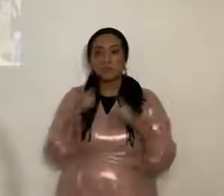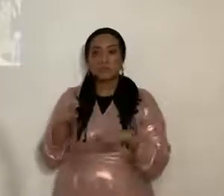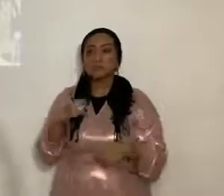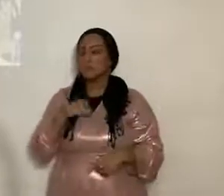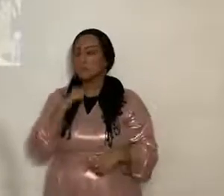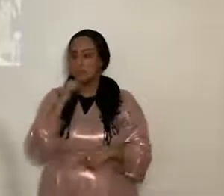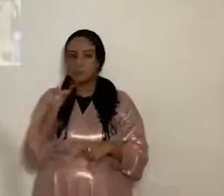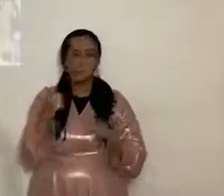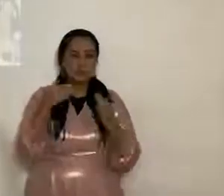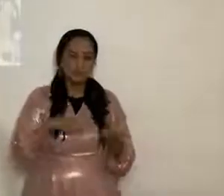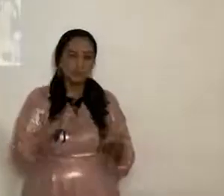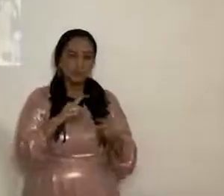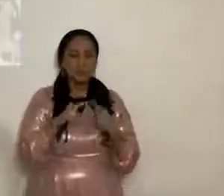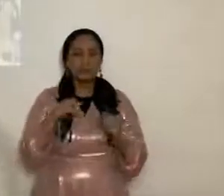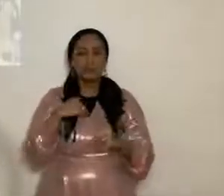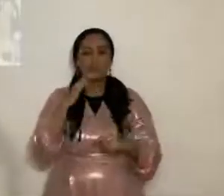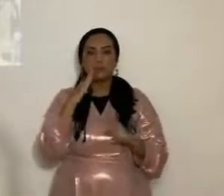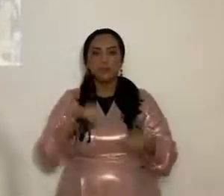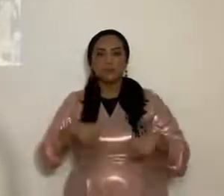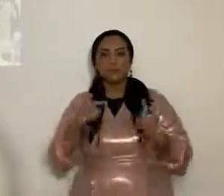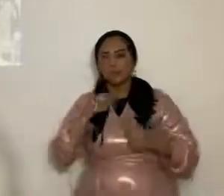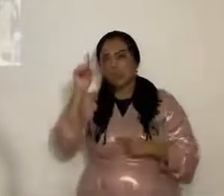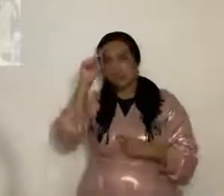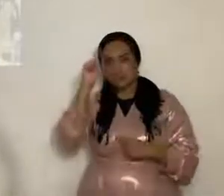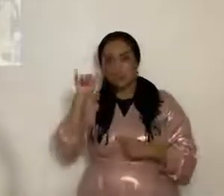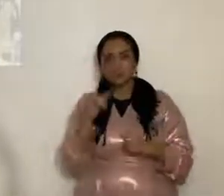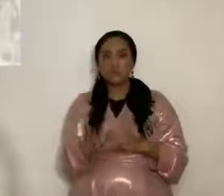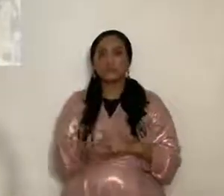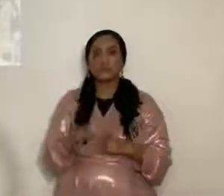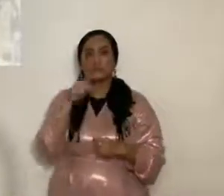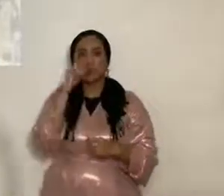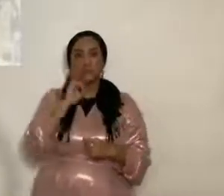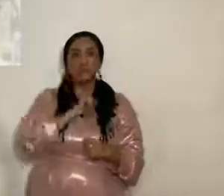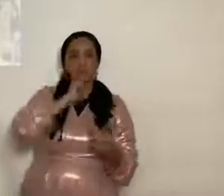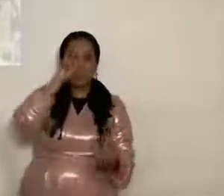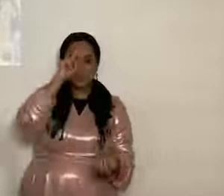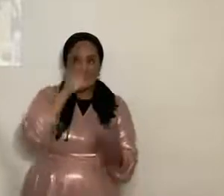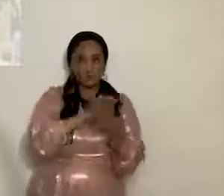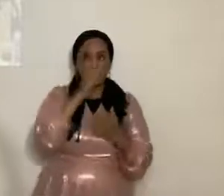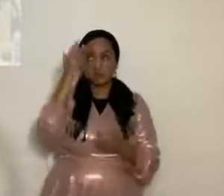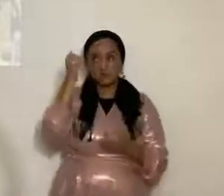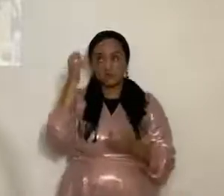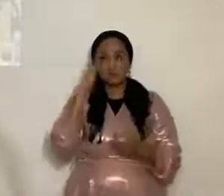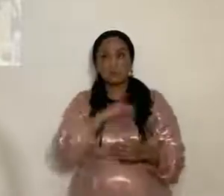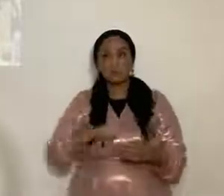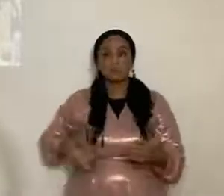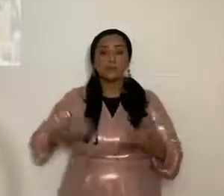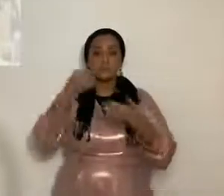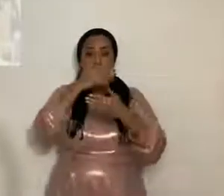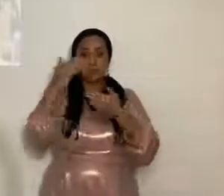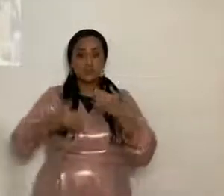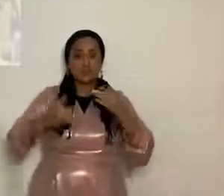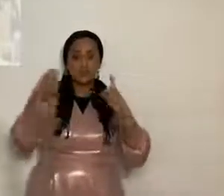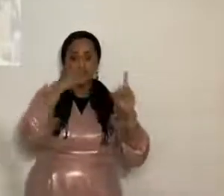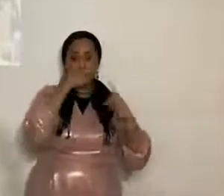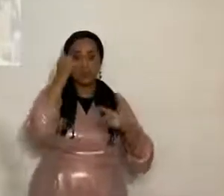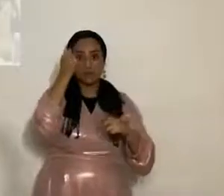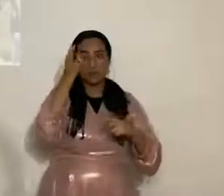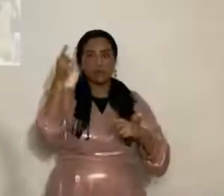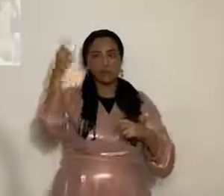yo no moriré, sino que viviré eternamente, porque creo en Yahshua HaMashiach. Pero al final Yahshua